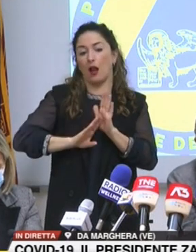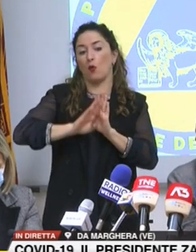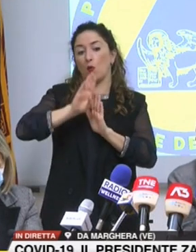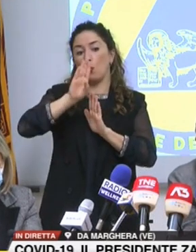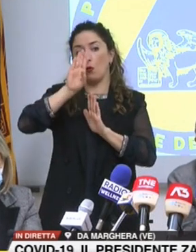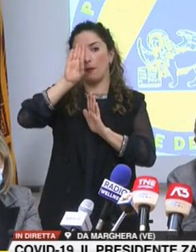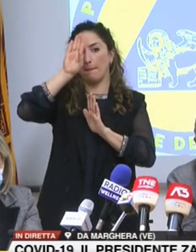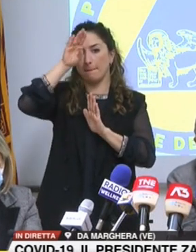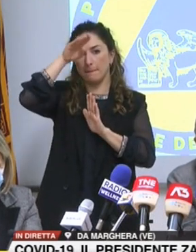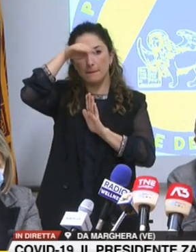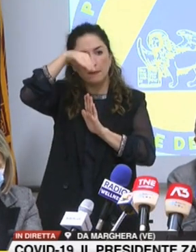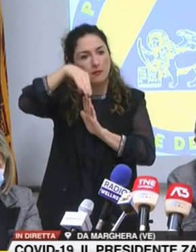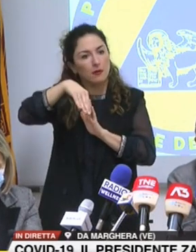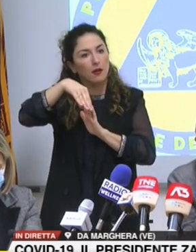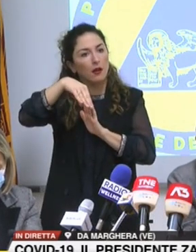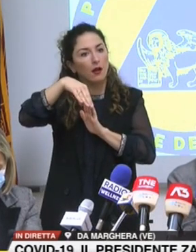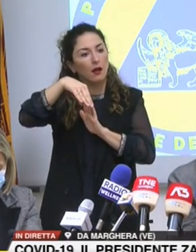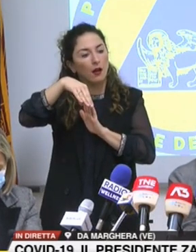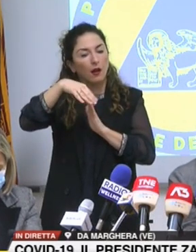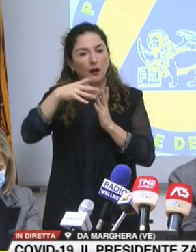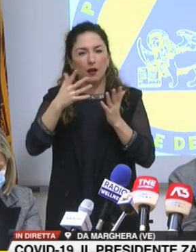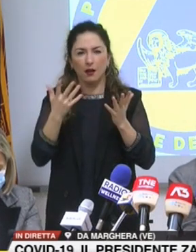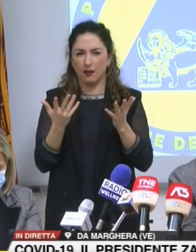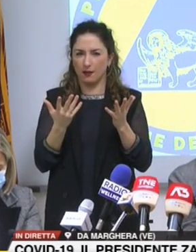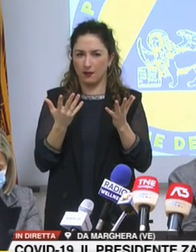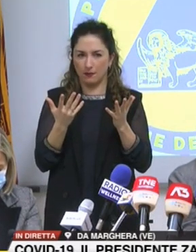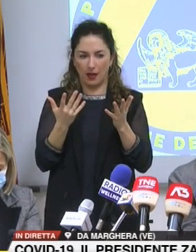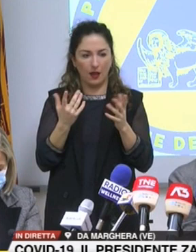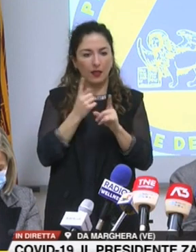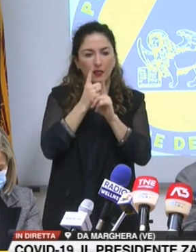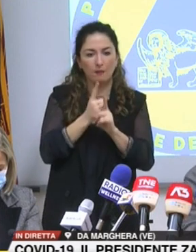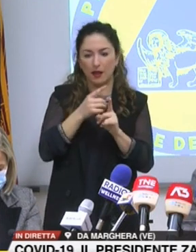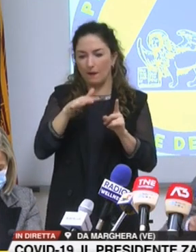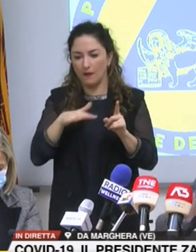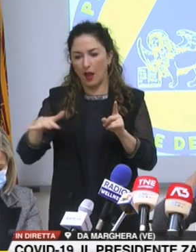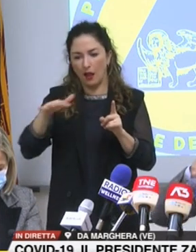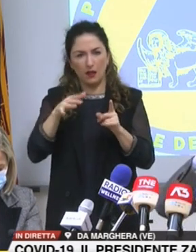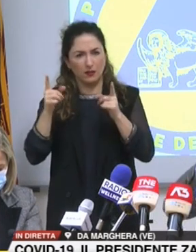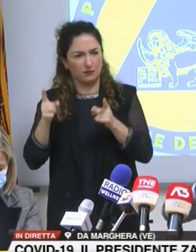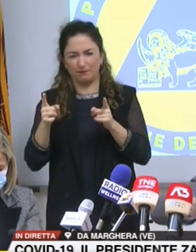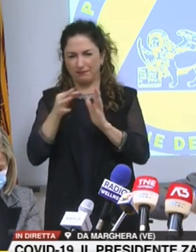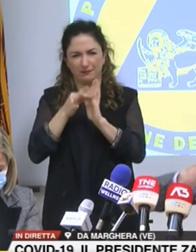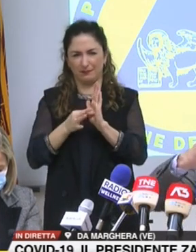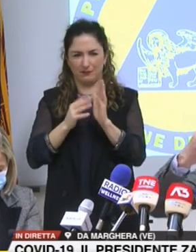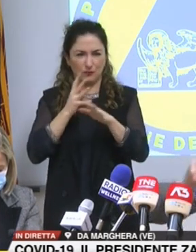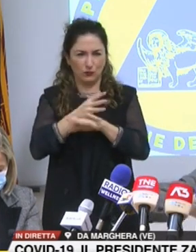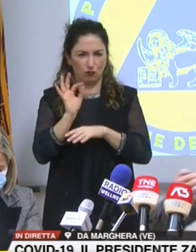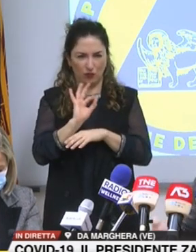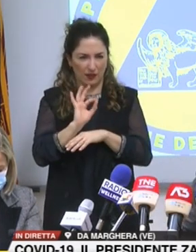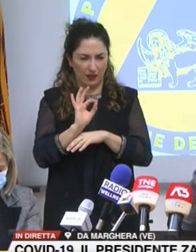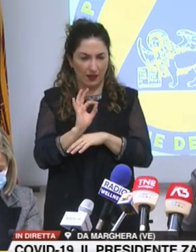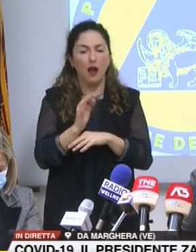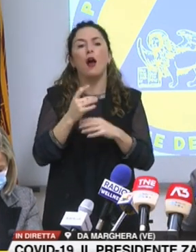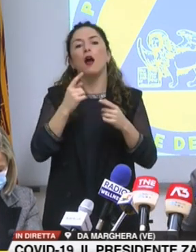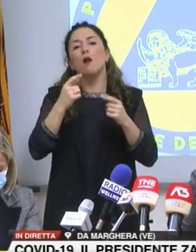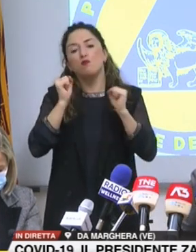ha fatto una vera inversione a condizioni inalterate, che poi le restrizioni abbiano agevolato, questo